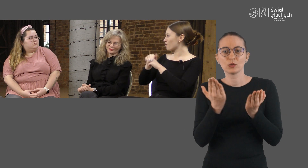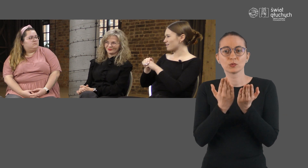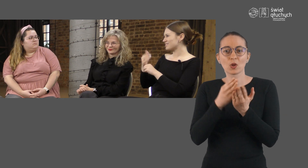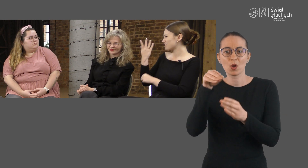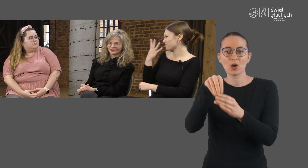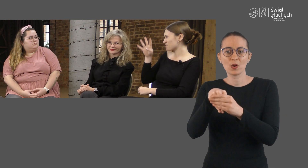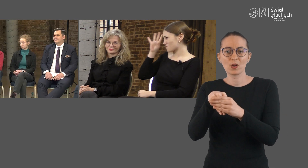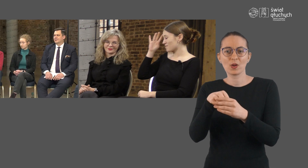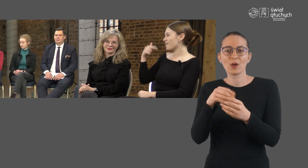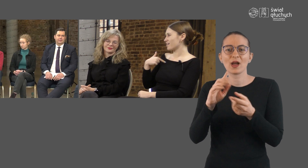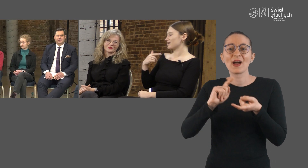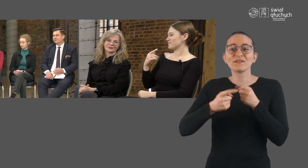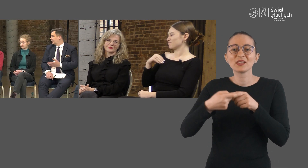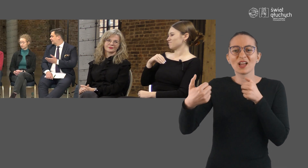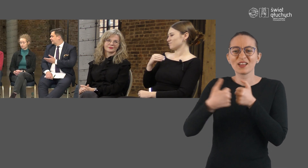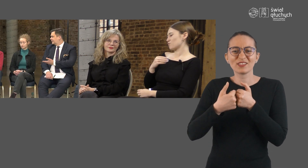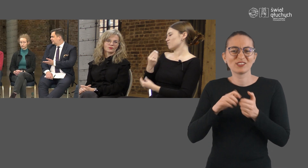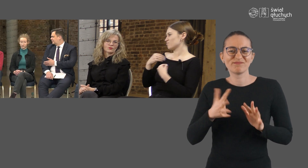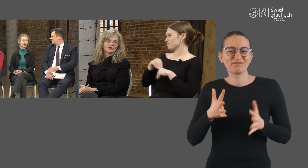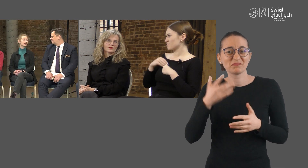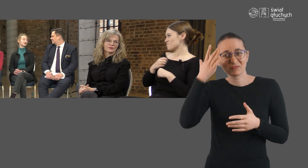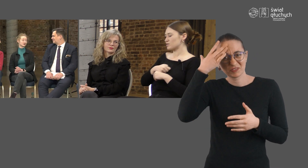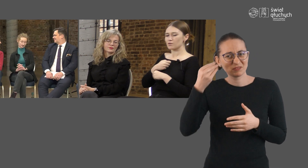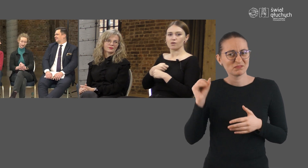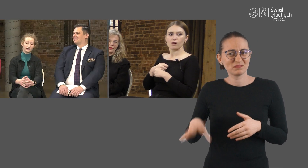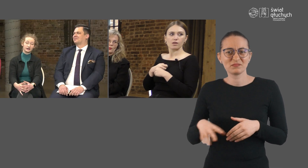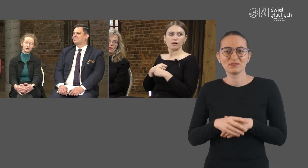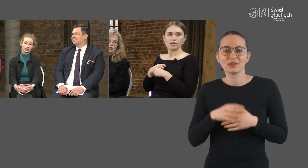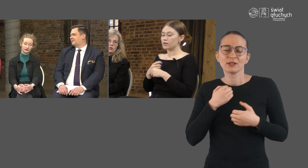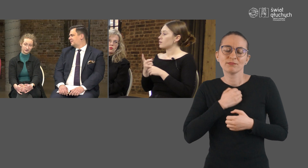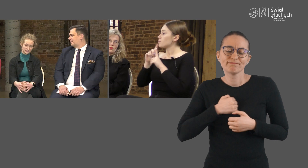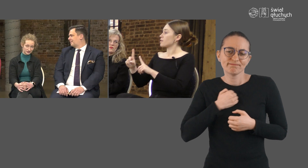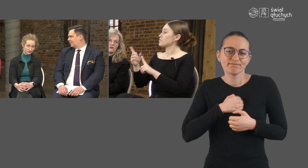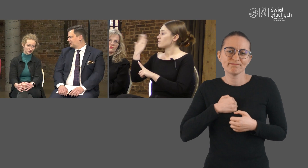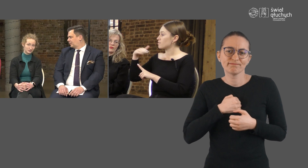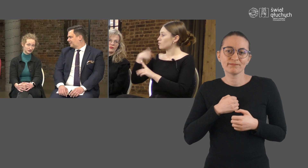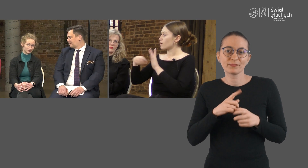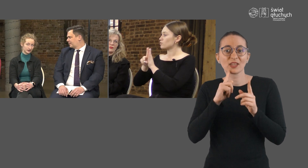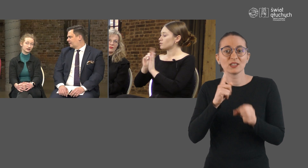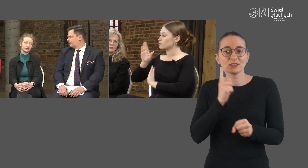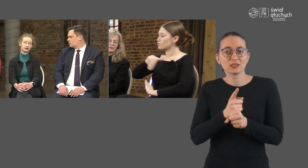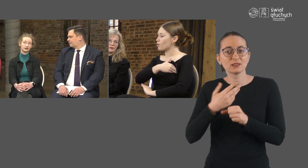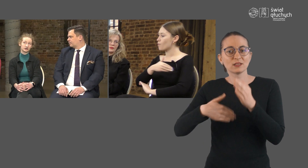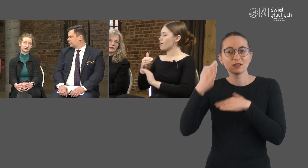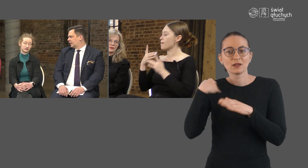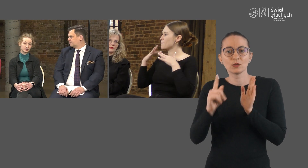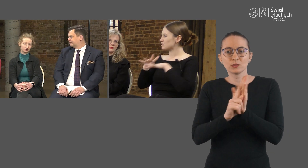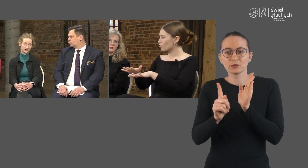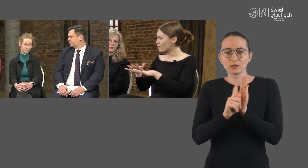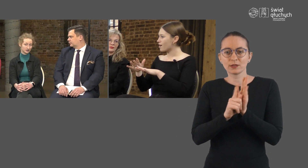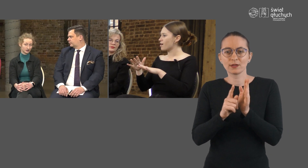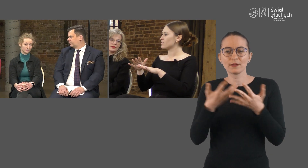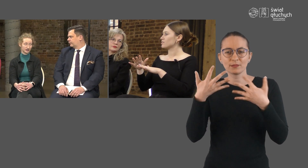No. Super. Chciałabyś? Tak. Ja jak chodziłam do szkoły masowej i przez całe